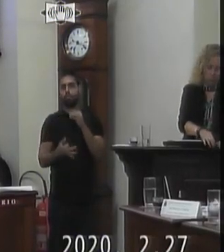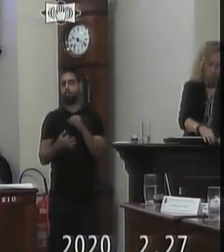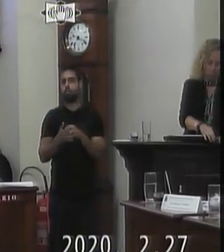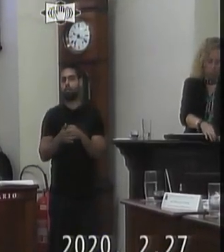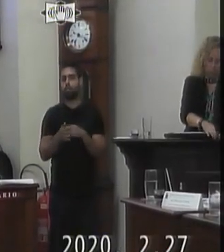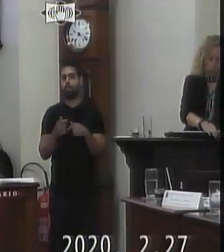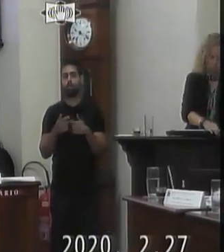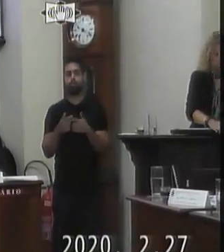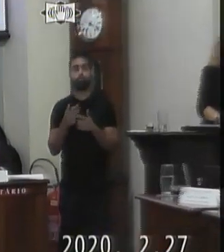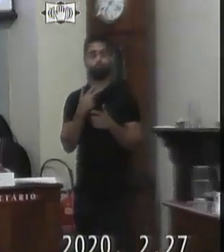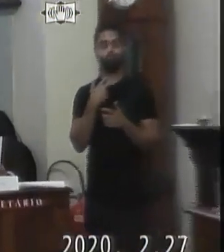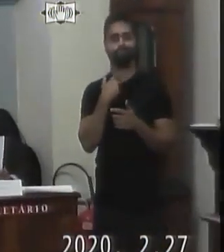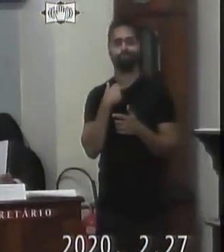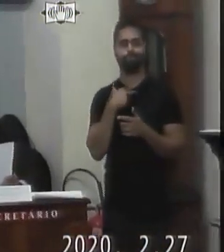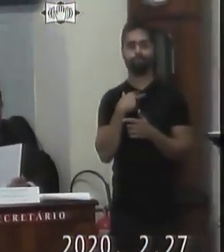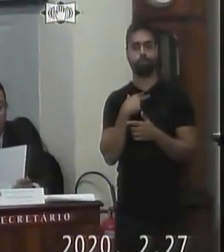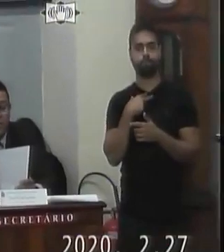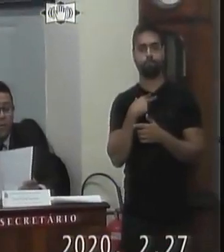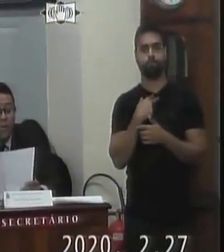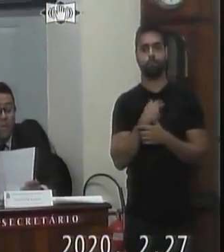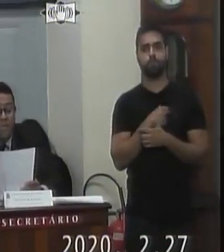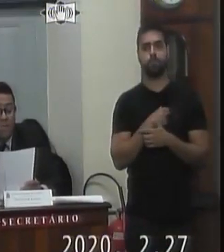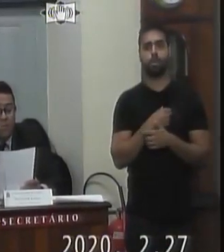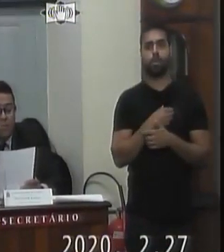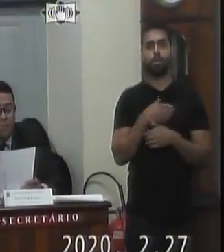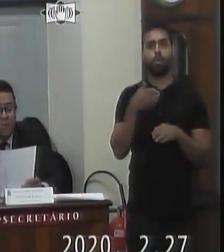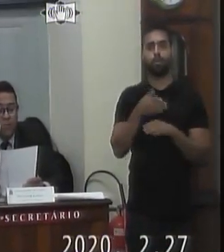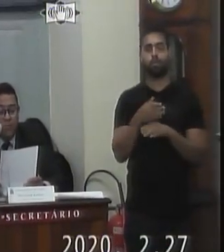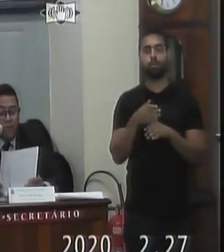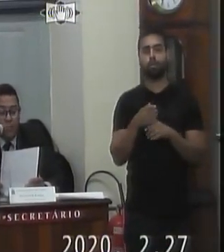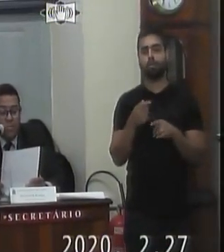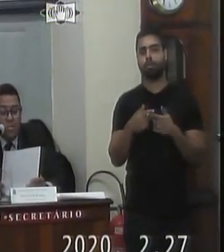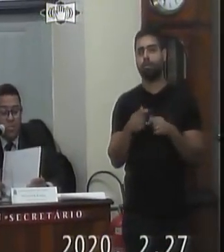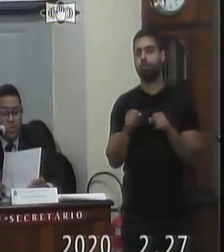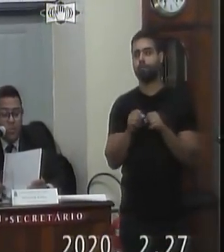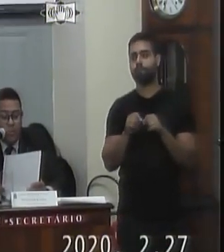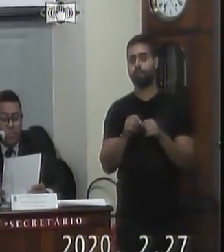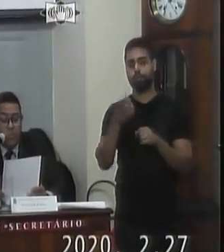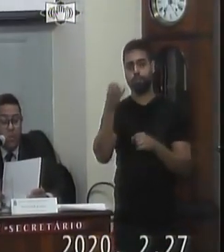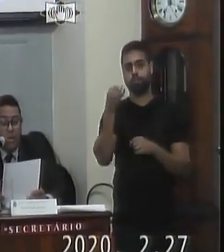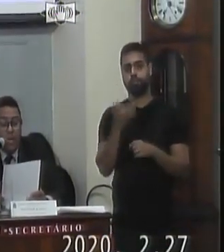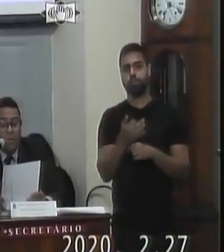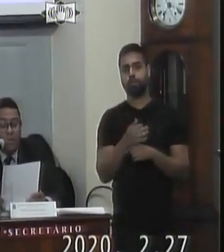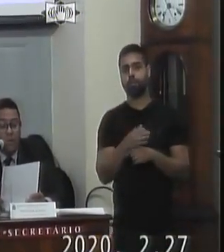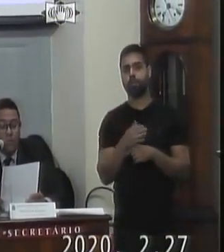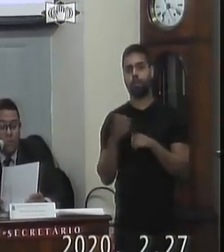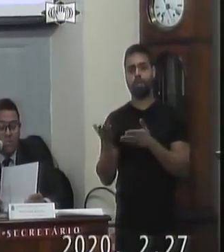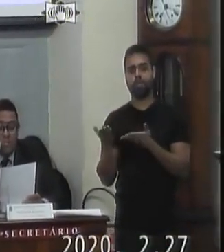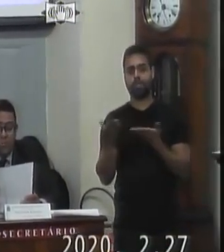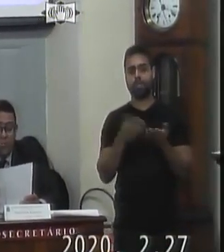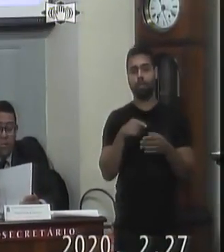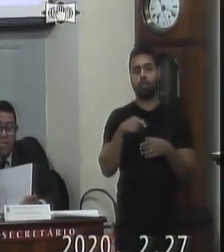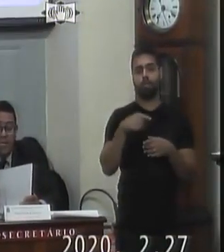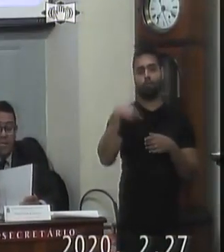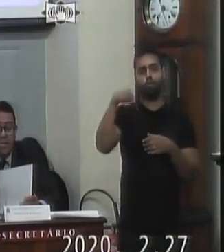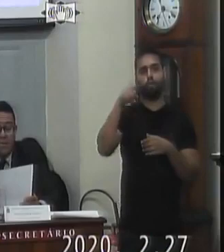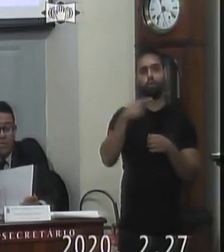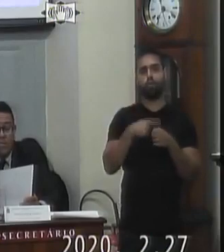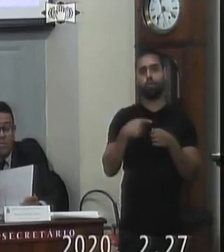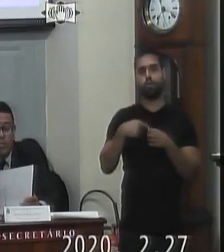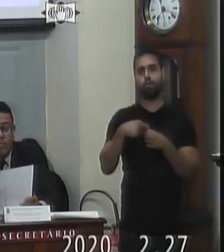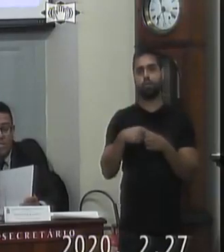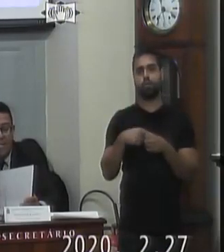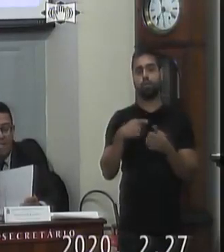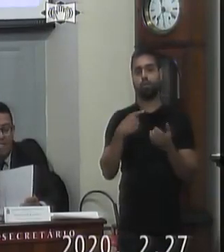vista a impossibilidade de seu comparecimento, face o fato de estar se deslocado para fora do município,